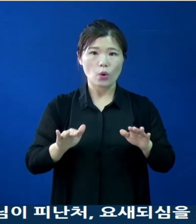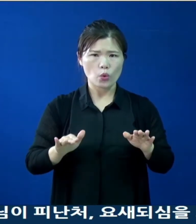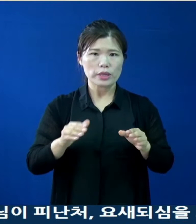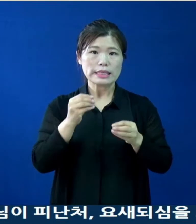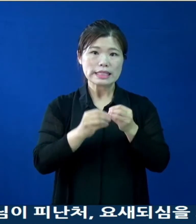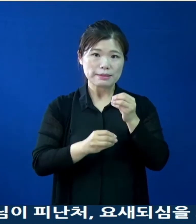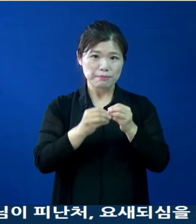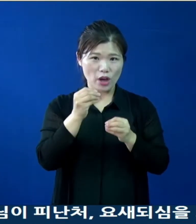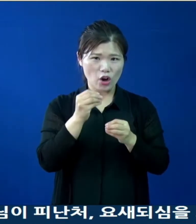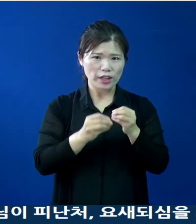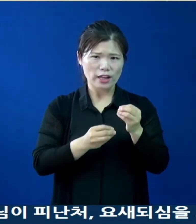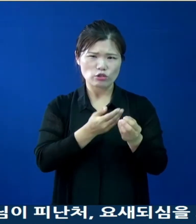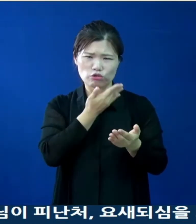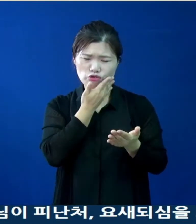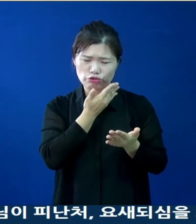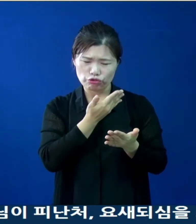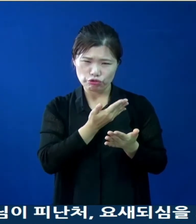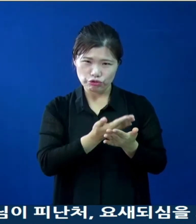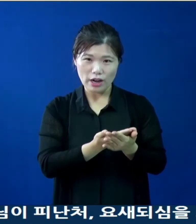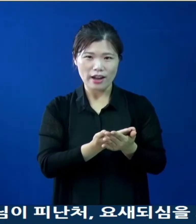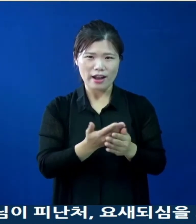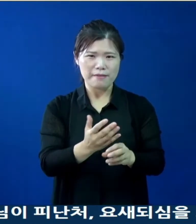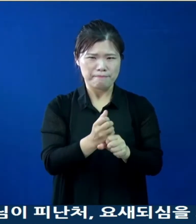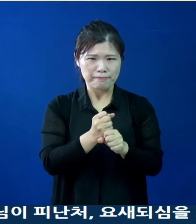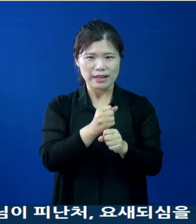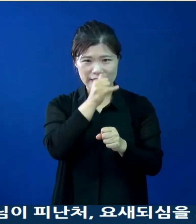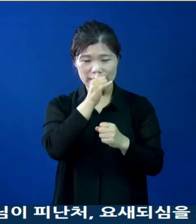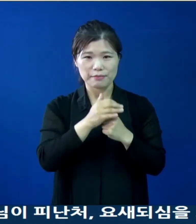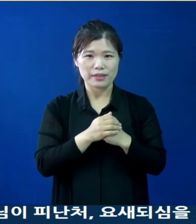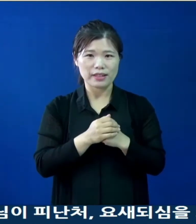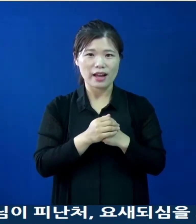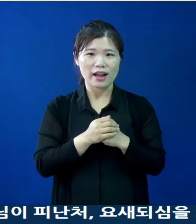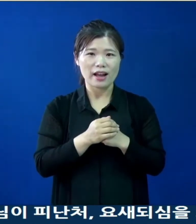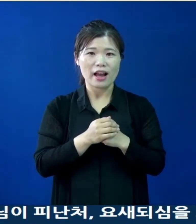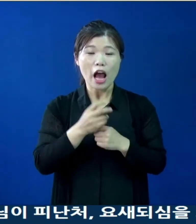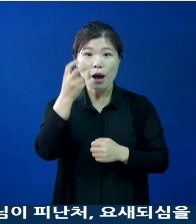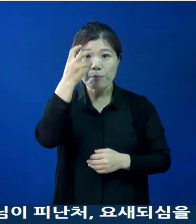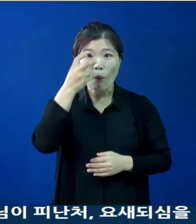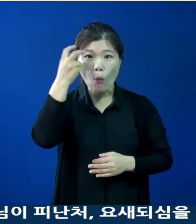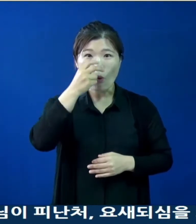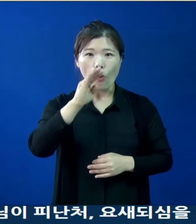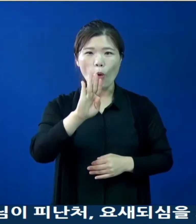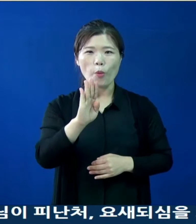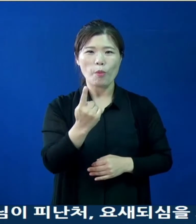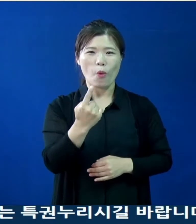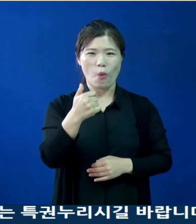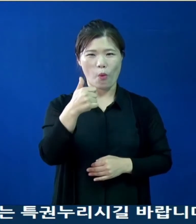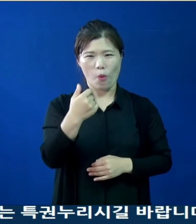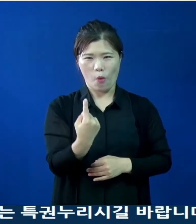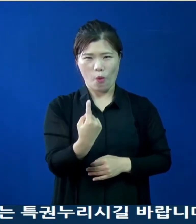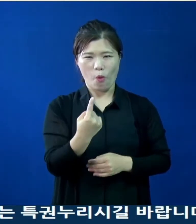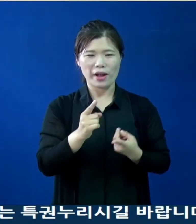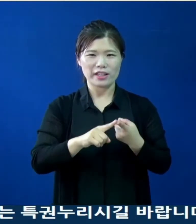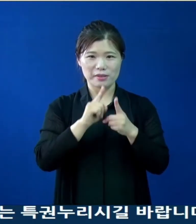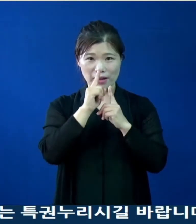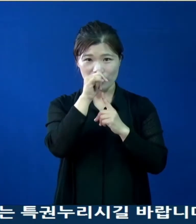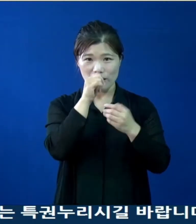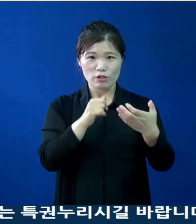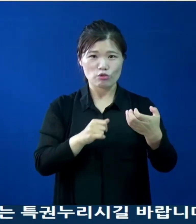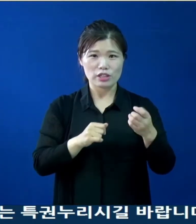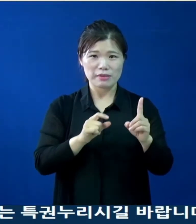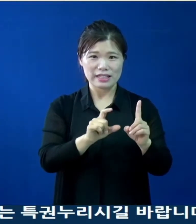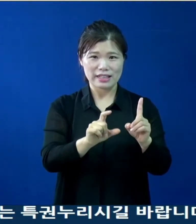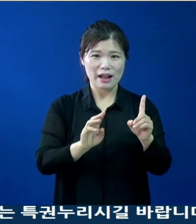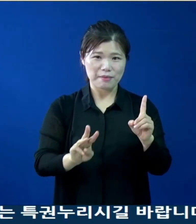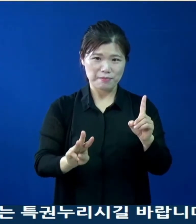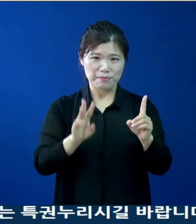시편의 하이라이트와 같은 특별한 보호로 옮겨집니다. 사실 보호는 좀 특별해야 의미가 있죠. 3절에서는 매우